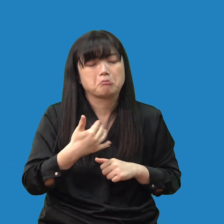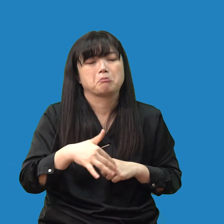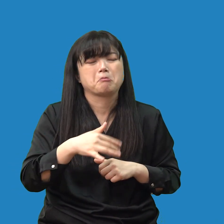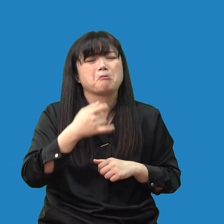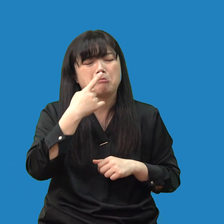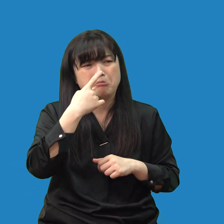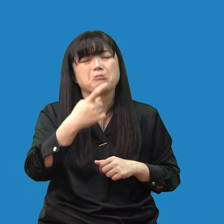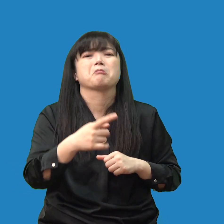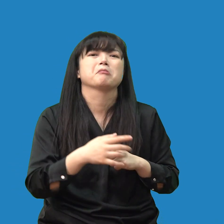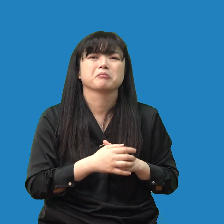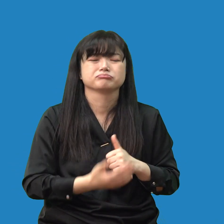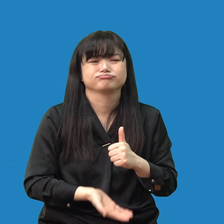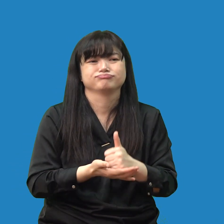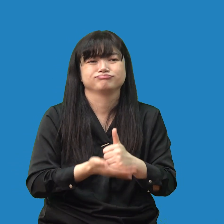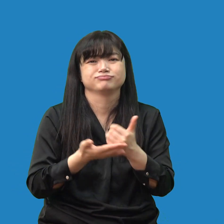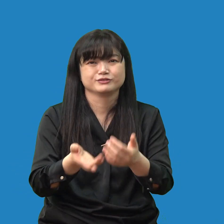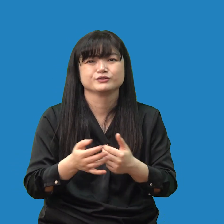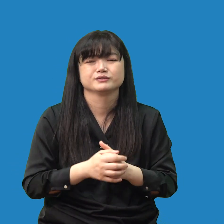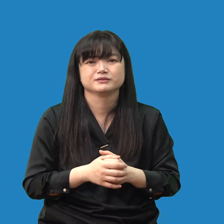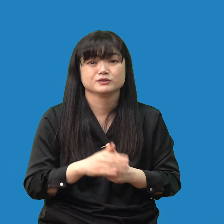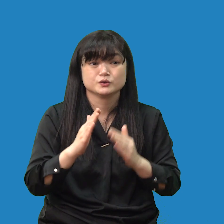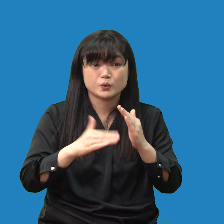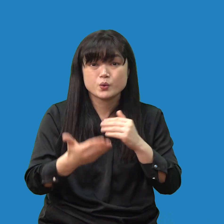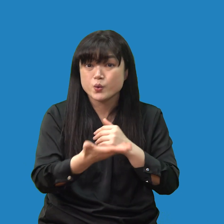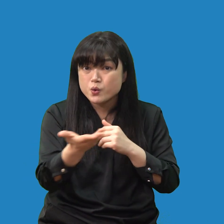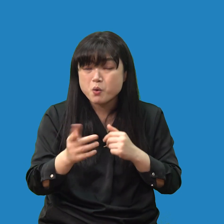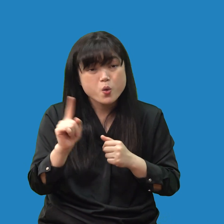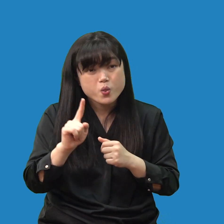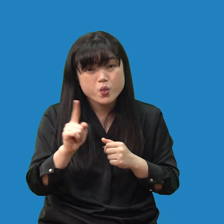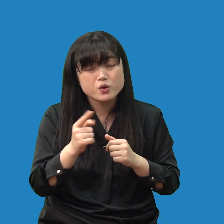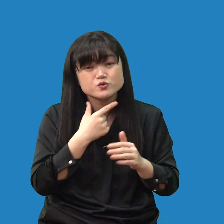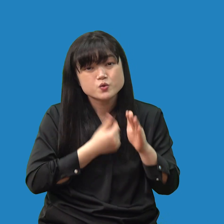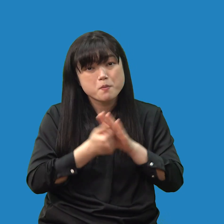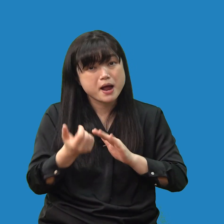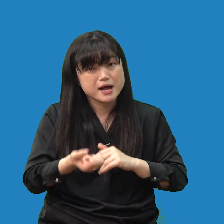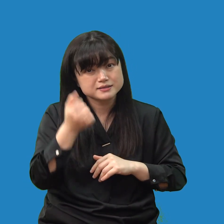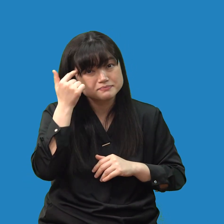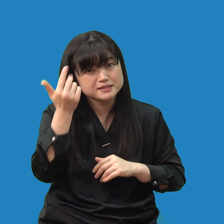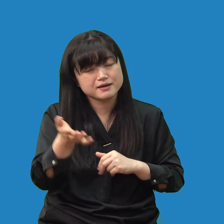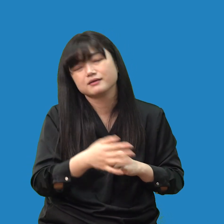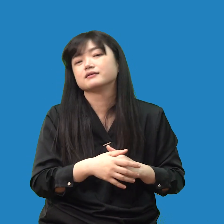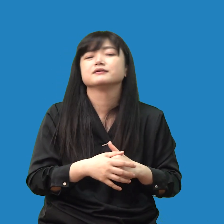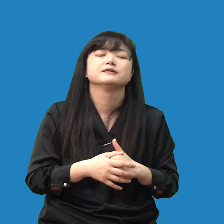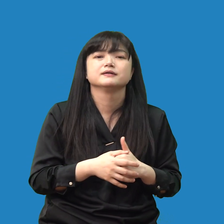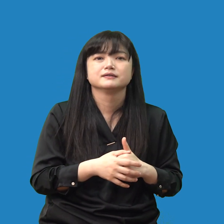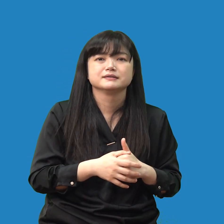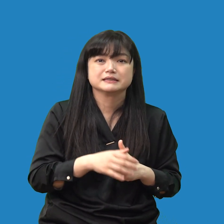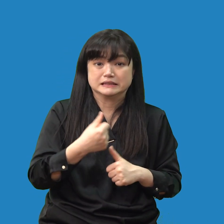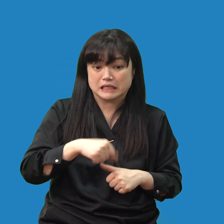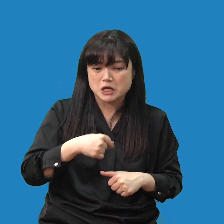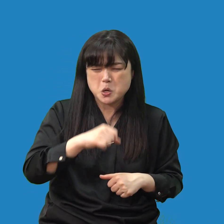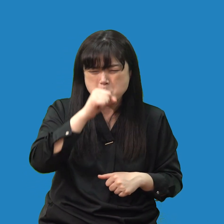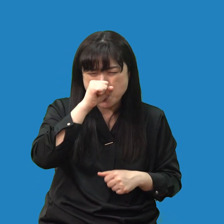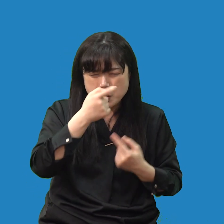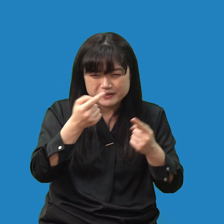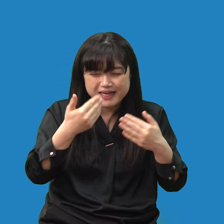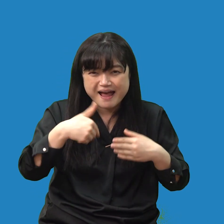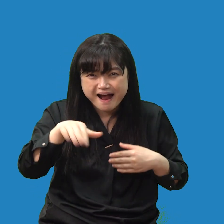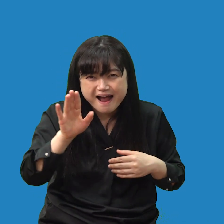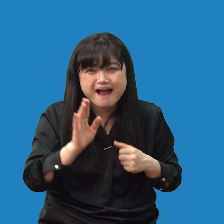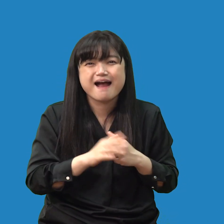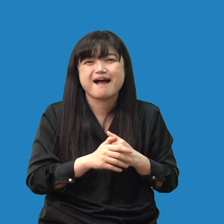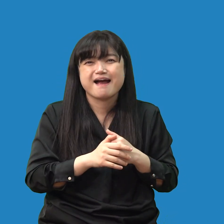멋있다 칭찬해 줬습니다. 성도 여러분, 여러분은 어떤 소망이 있으십니까? 자녀가 좋은 대학에